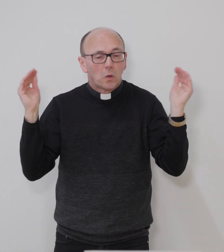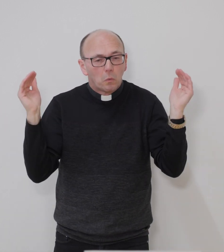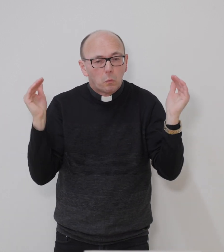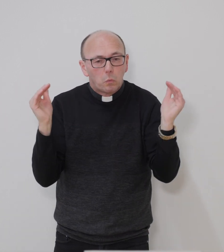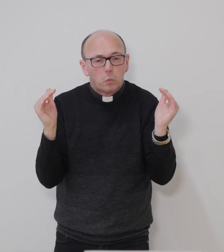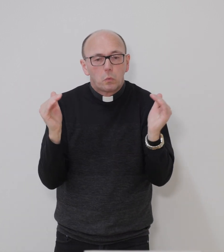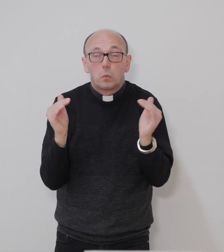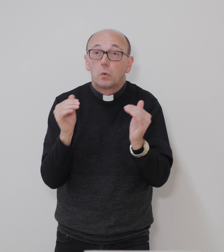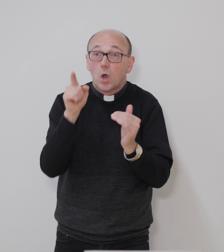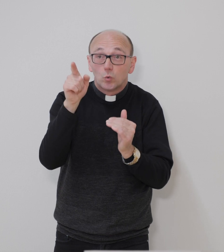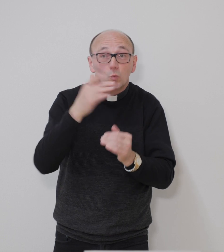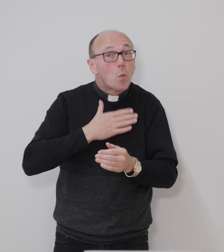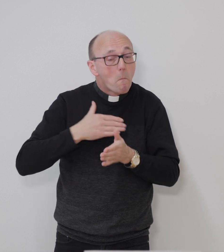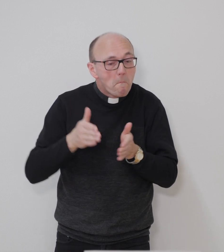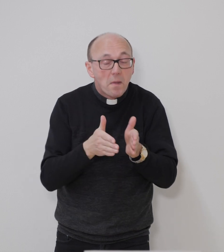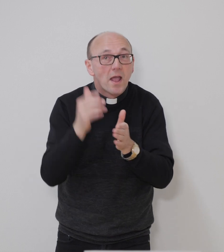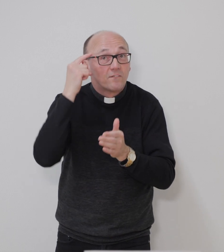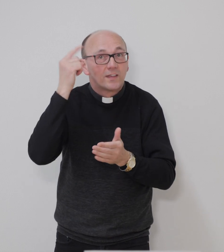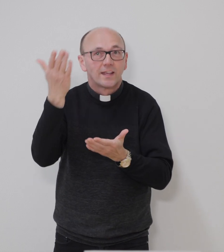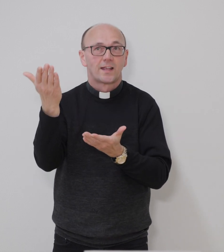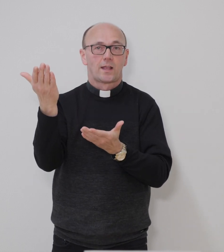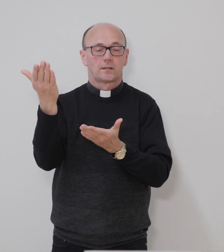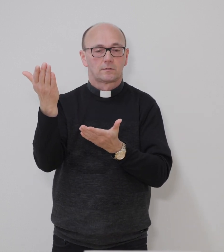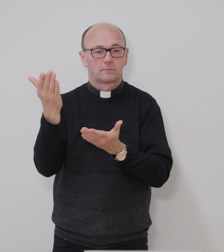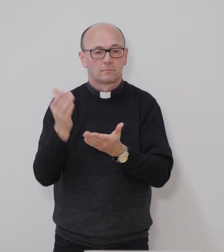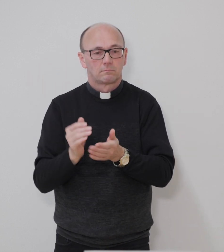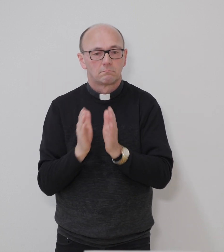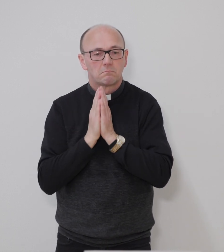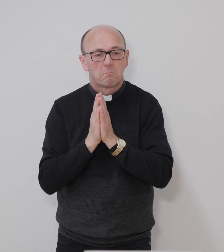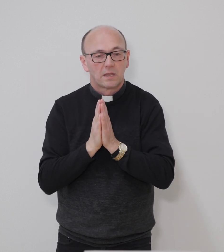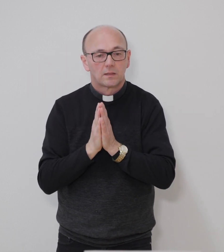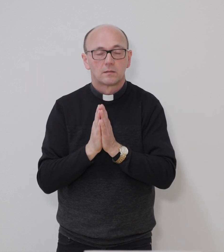Laut flehe ich zum Herrn um Gnade.